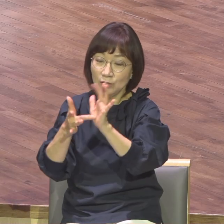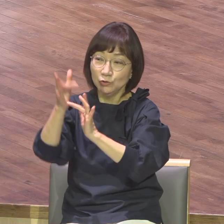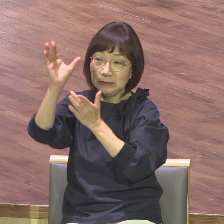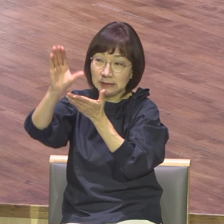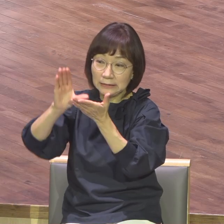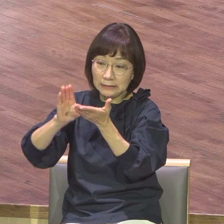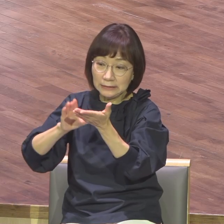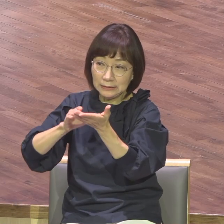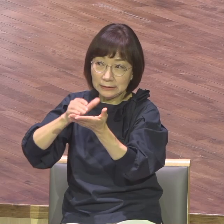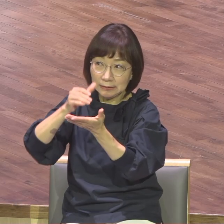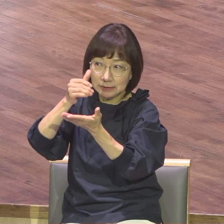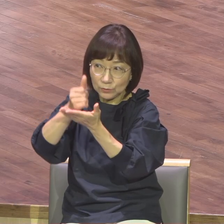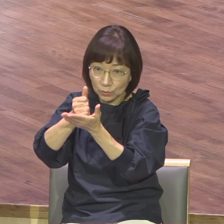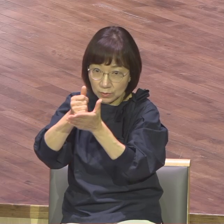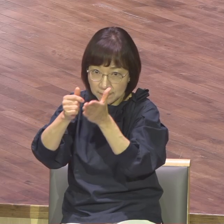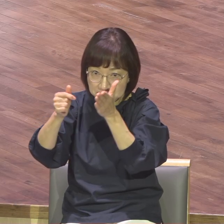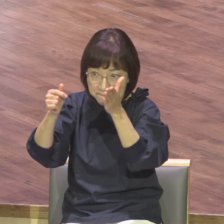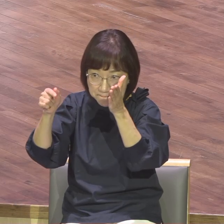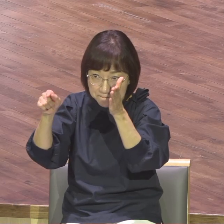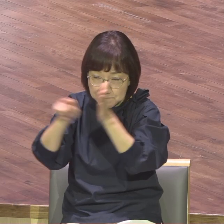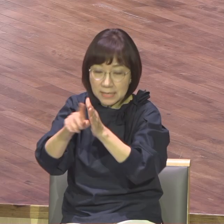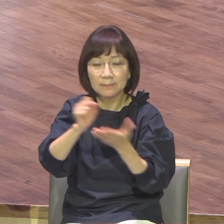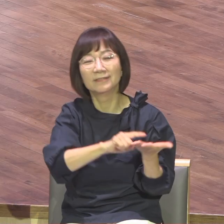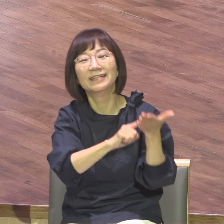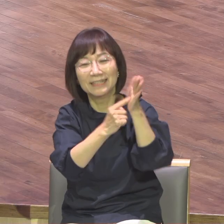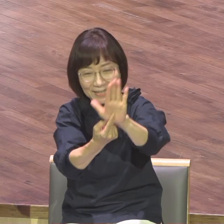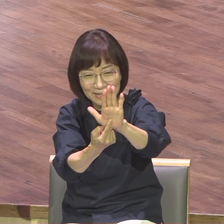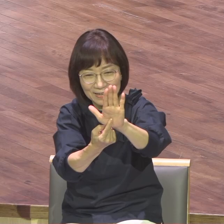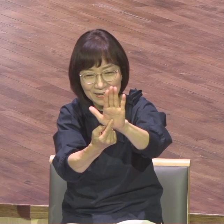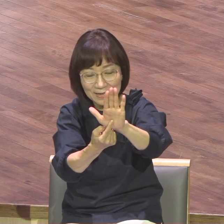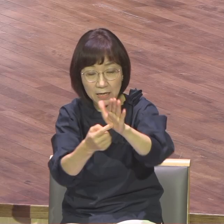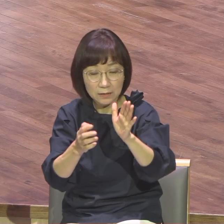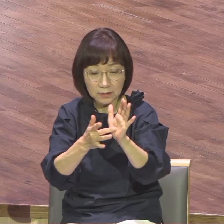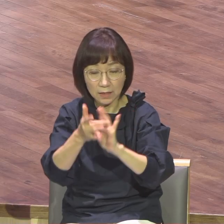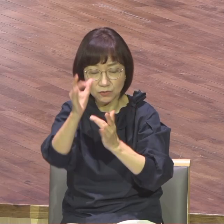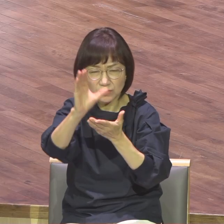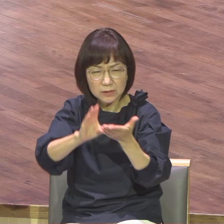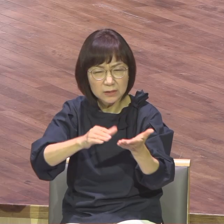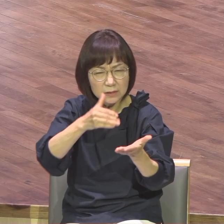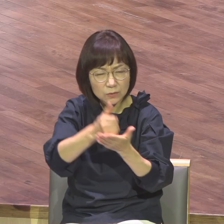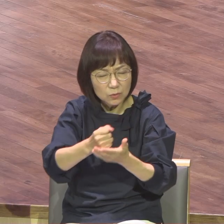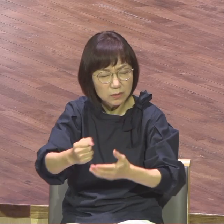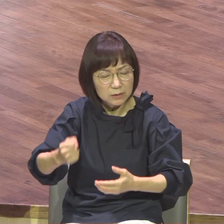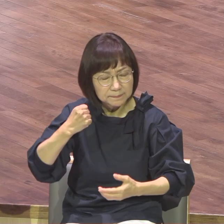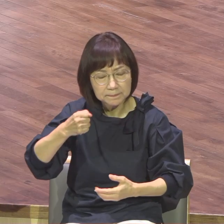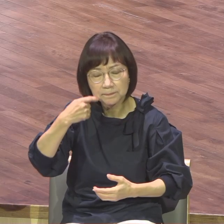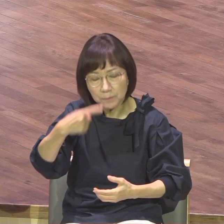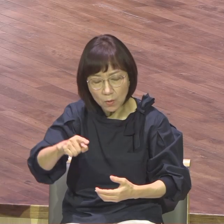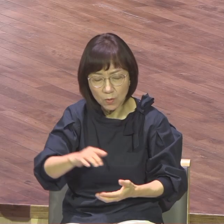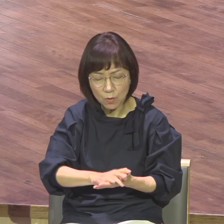통해서 나타난 능력은 죄와 사망의 권세를 이기신 부활의 능력이다.